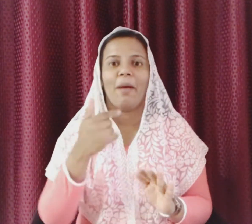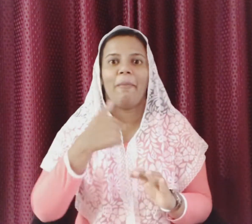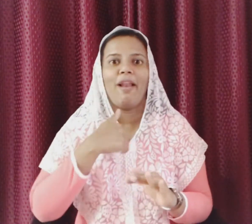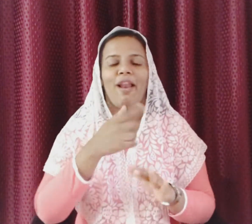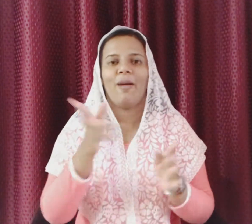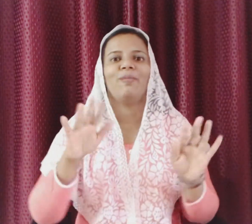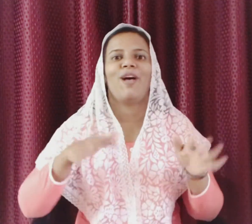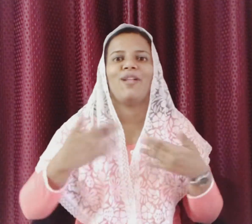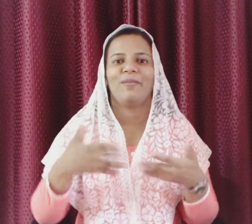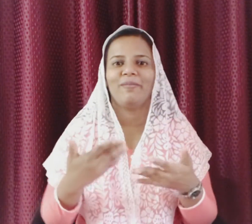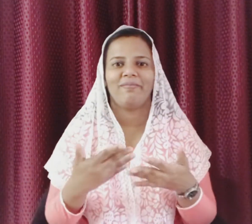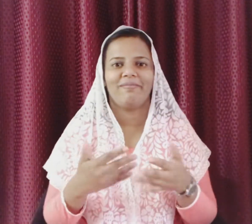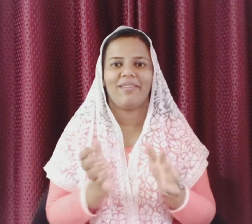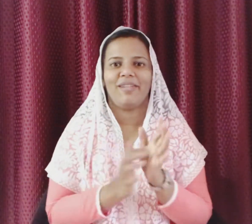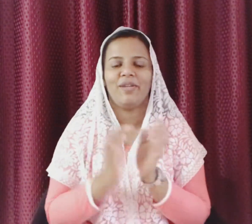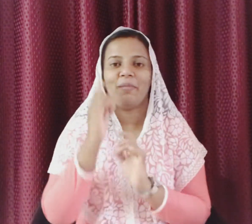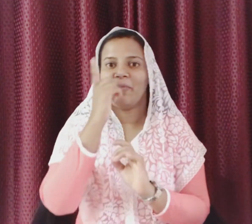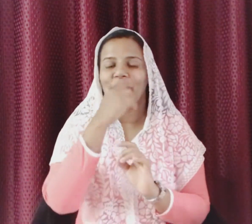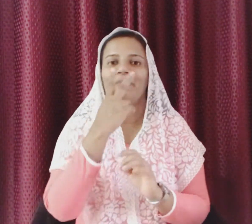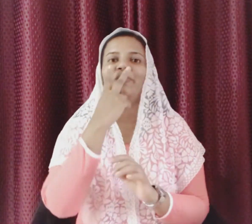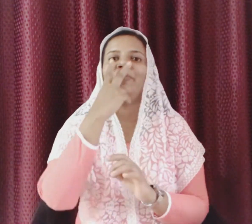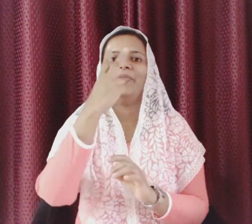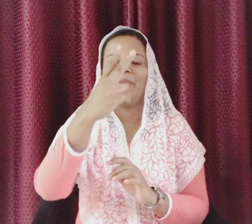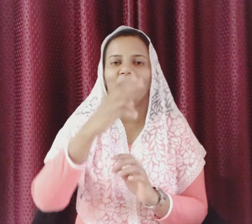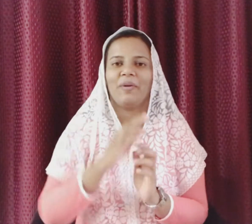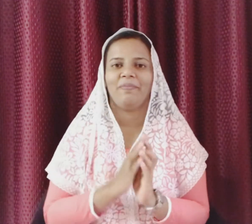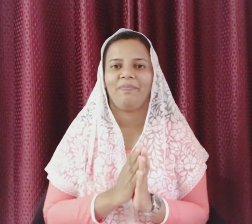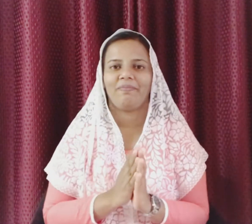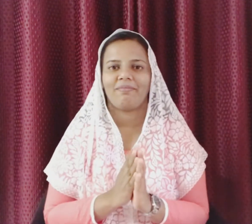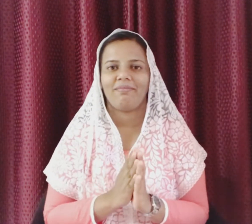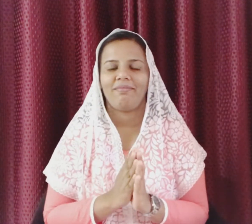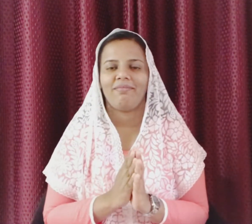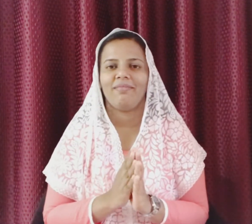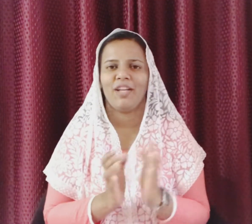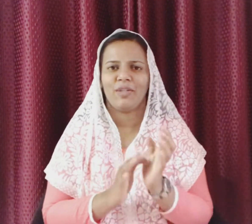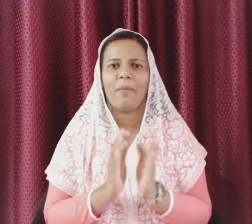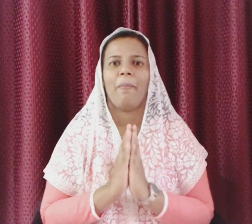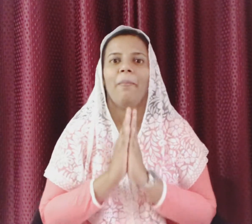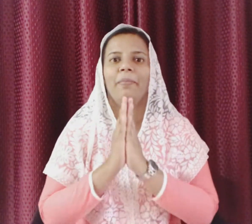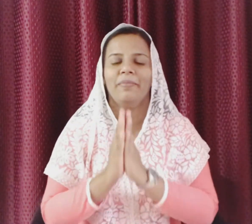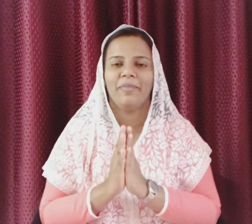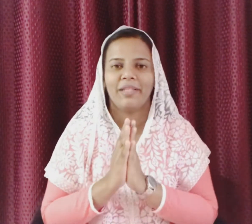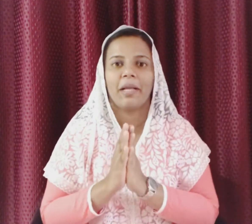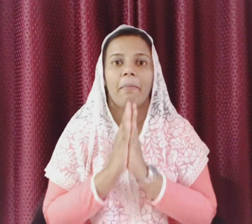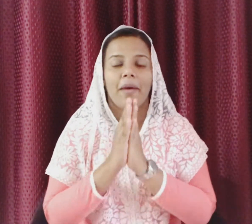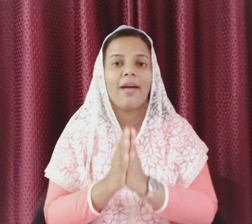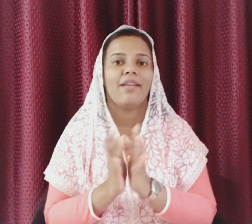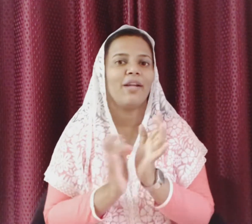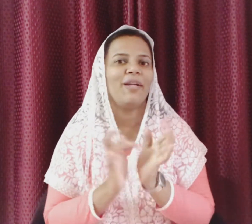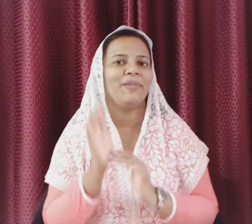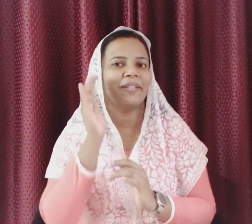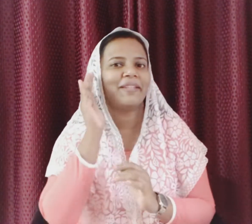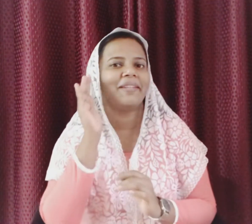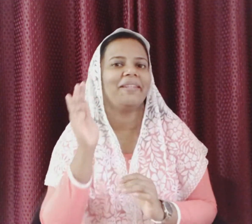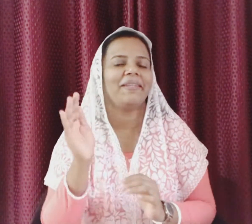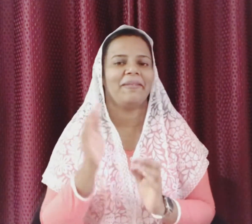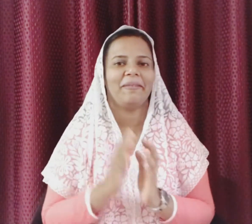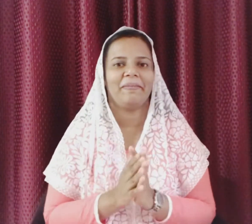ആമേൻ. ആമേൻ. ദൈവത്തിങ്കിലേക്ക് നിൻ്റെ മുഖം ഉയർത്തും. നീ ഒരു നീ അവനോട് പ്രാർത്ഥിക്കും, അവൻ നിൻ്റെ പ്രാർത്ഥന കേൾക്കും, അവൻ നിൻ്റെ